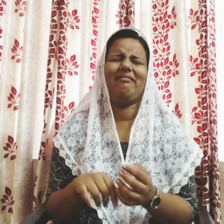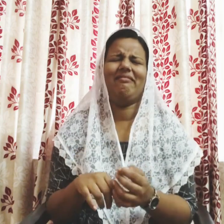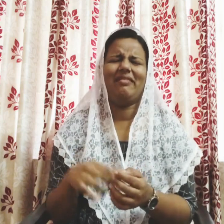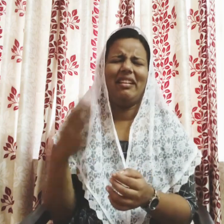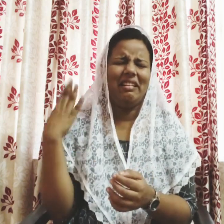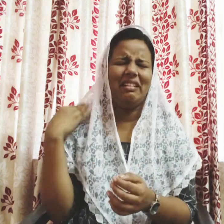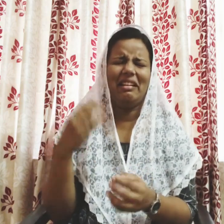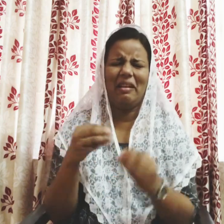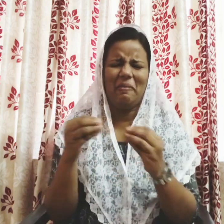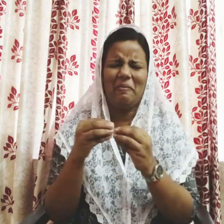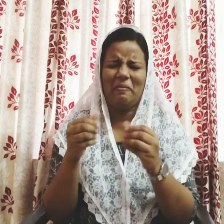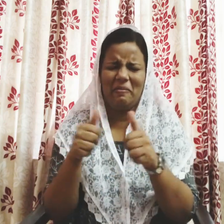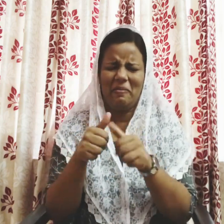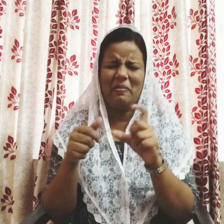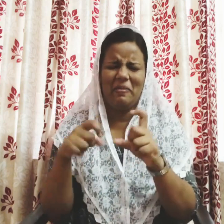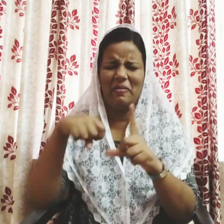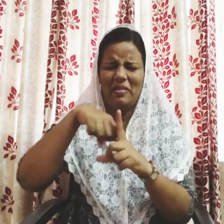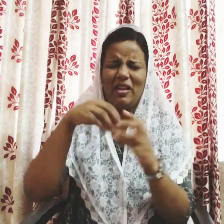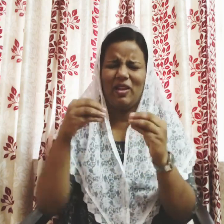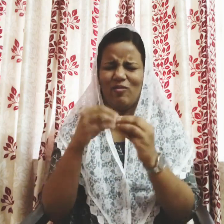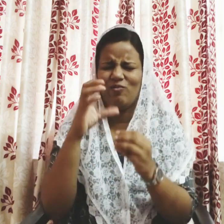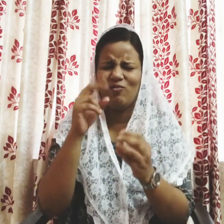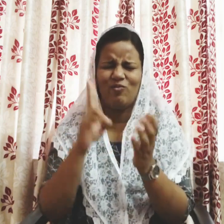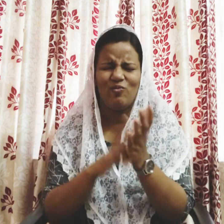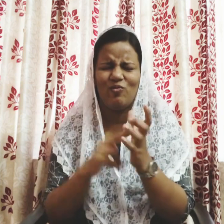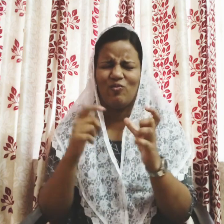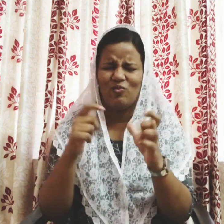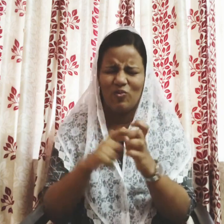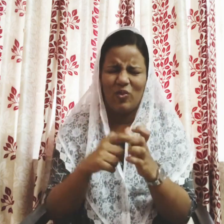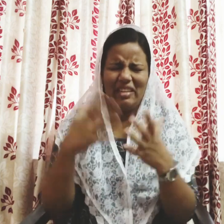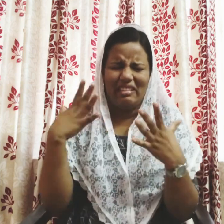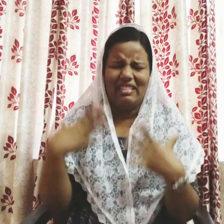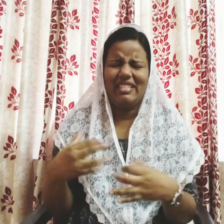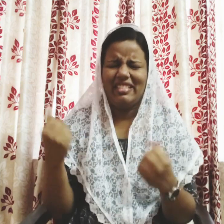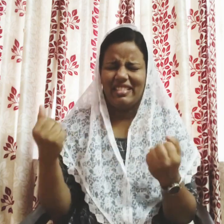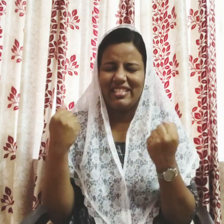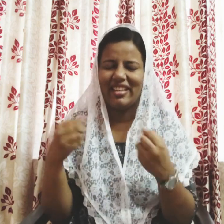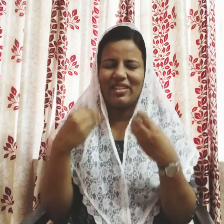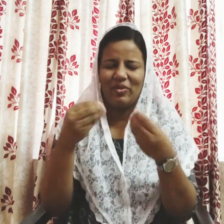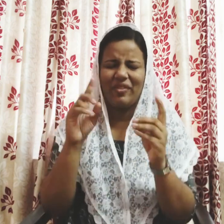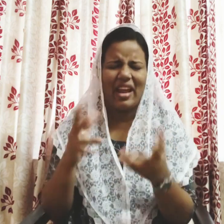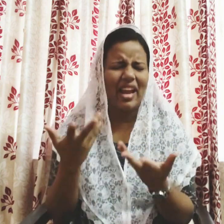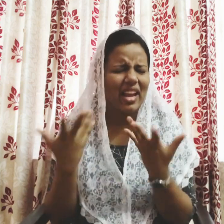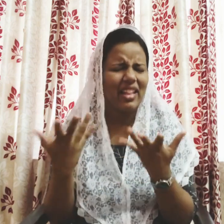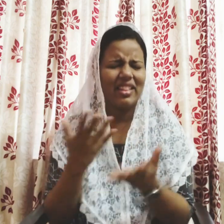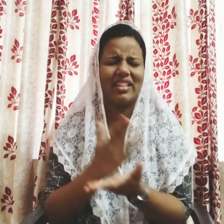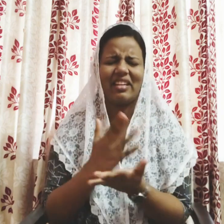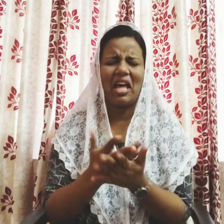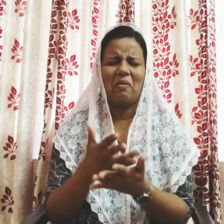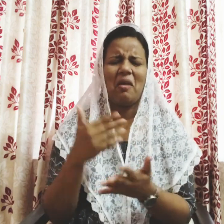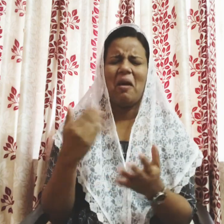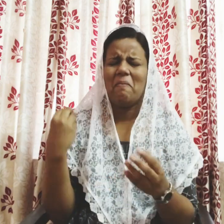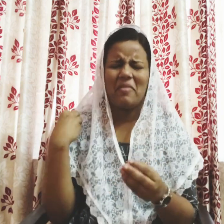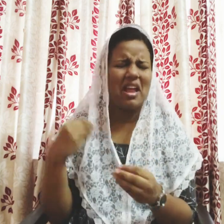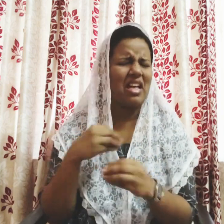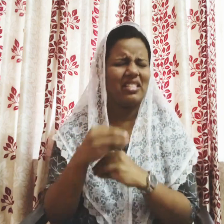നാമത്തിൽ ആ നട്ടലിൻ്റെ മേൽ ദൈവശക്തി ഇറങ്ങട്ടെ. ആ നട്ടലിനകത്തേക്ക് ദൈവശക്തി ഇറങ്ങട്ടെ. എന്ത് കാരണത്താൽ ആ ബുദ്ധിമുട്ടുണ്ടായത് അത് യേശുവിൻ്റെ